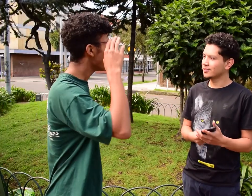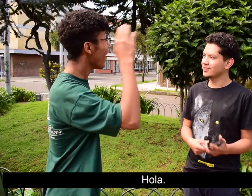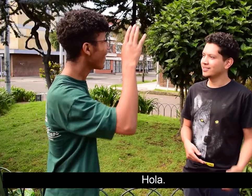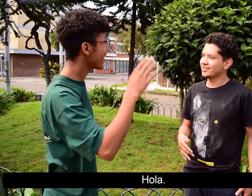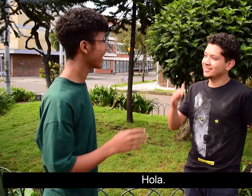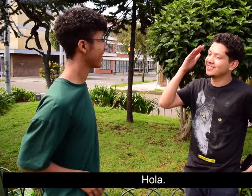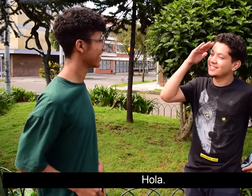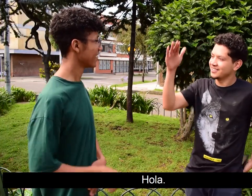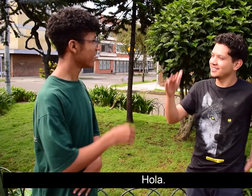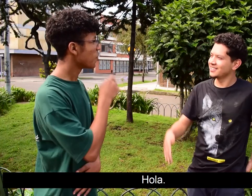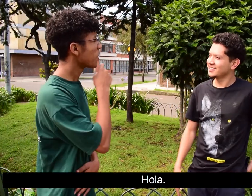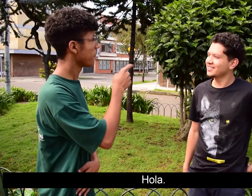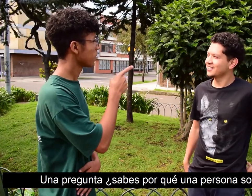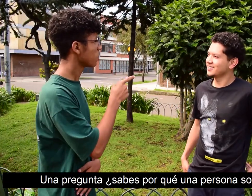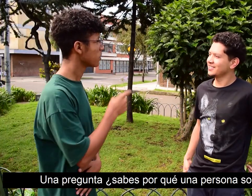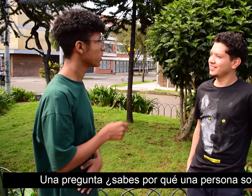Hola. Hola. Una pregunta.